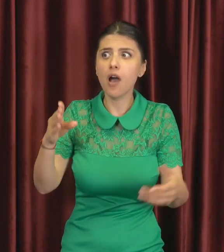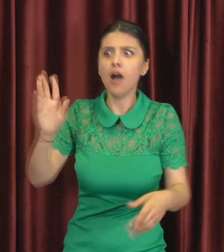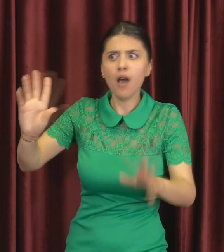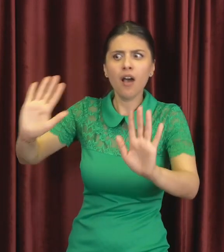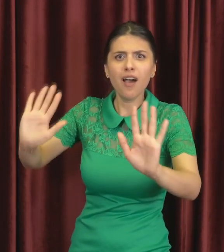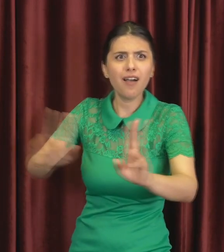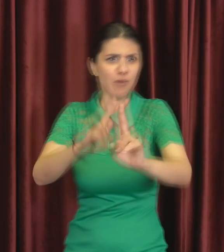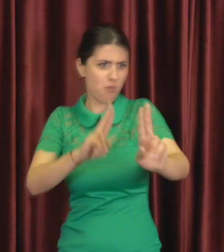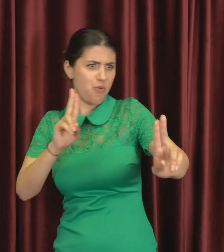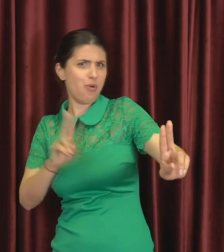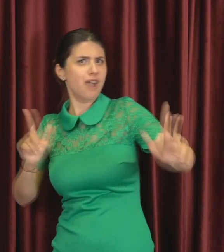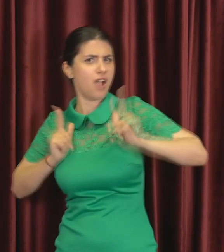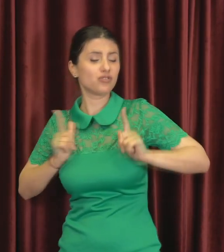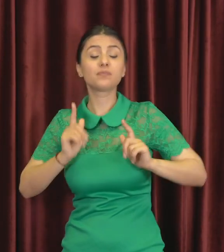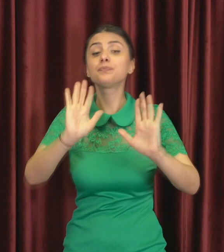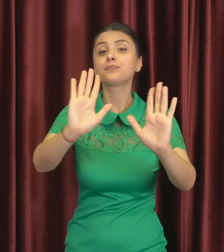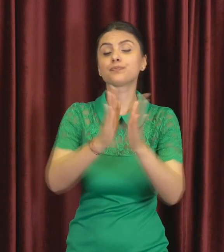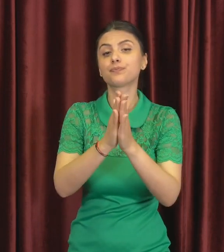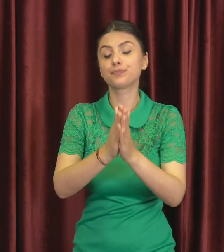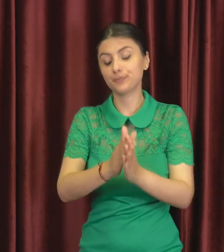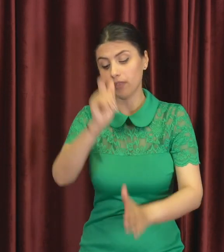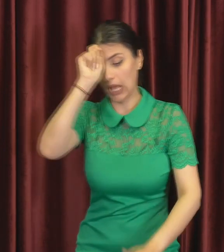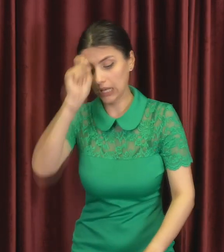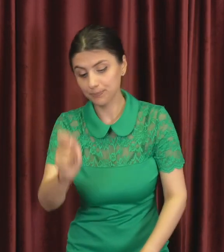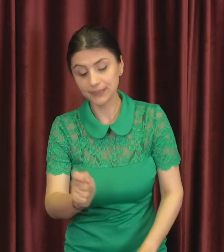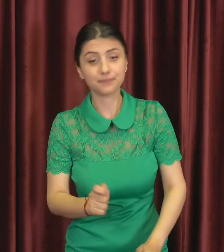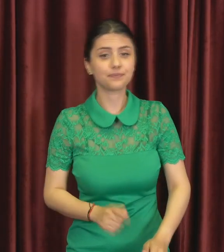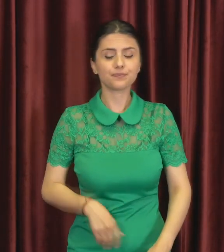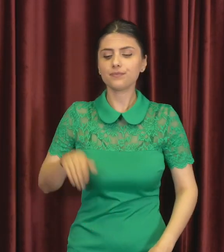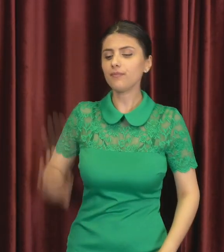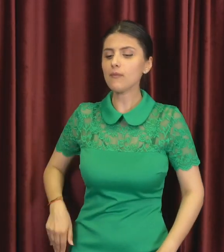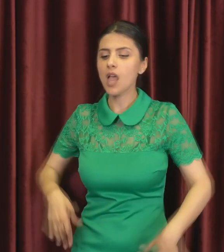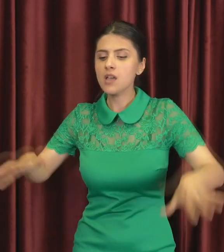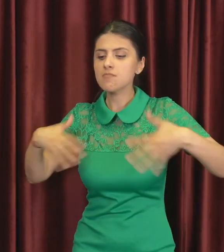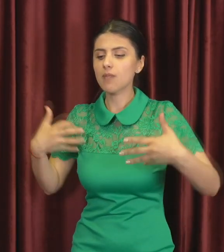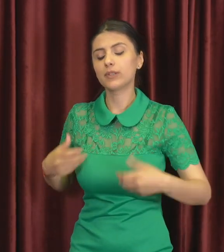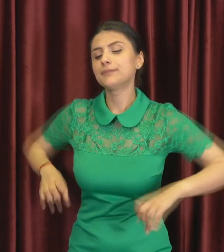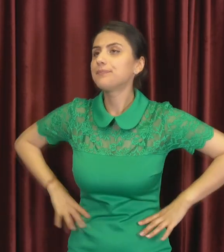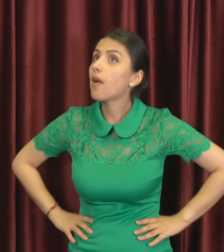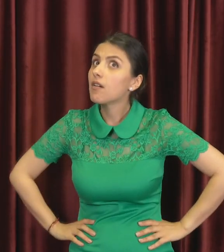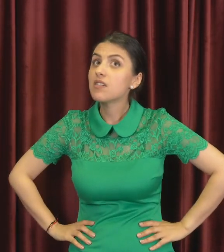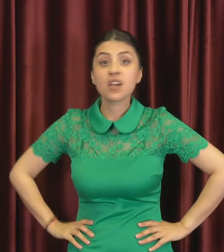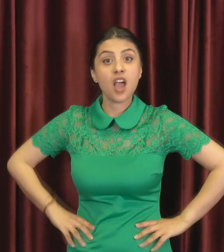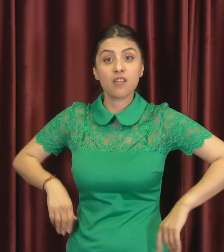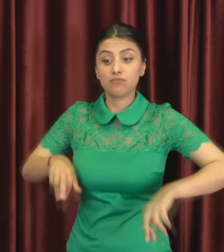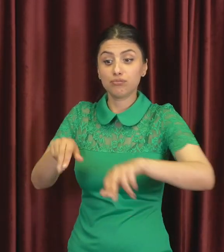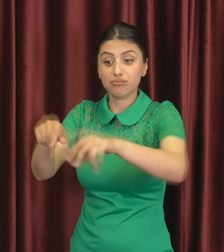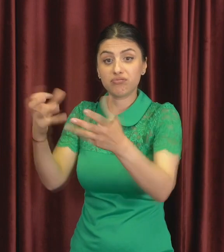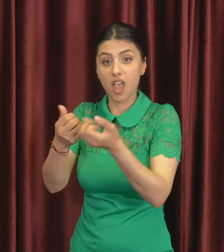coadă. Respectați rândul, vă rog. Minda oftă și merse să-și ia un bon de ordine. Nu doar că trebuia să se așeze din nou la